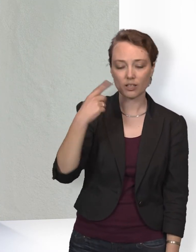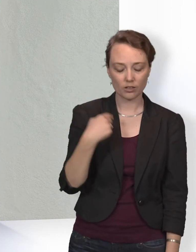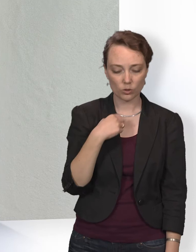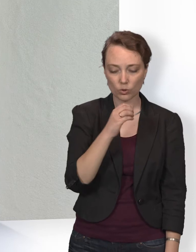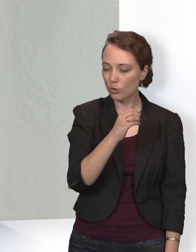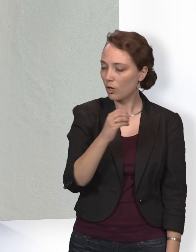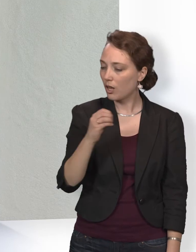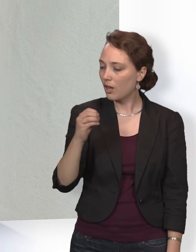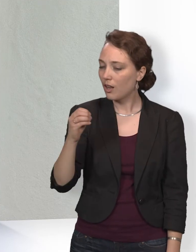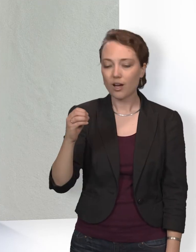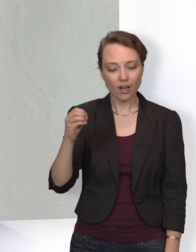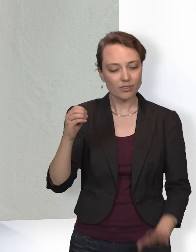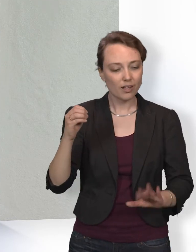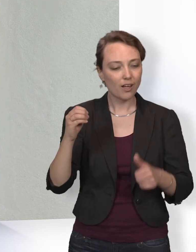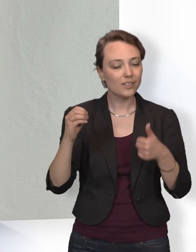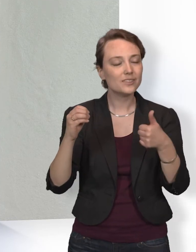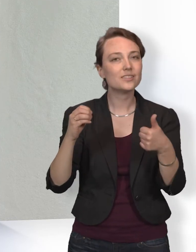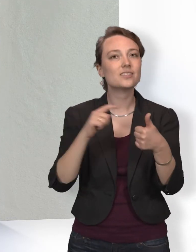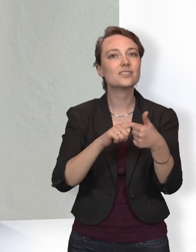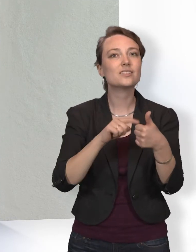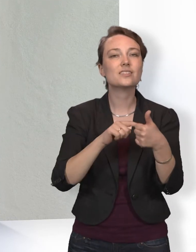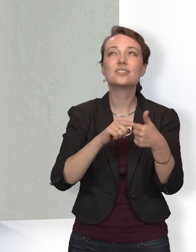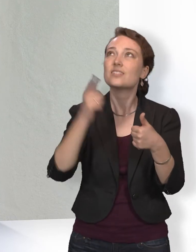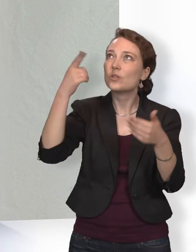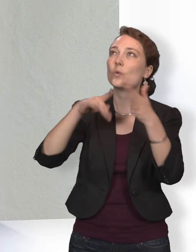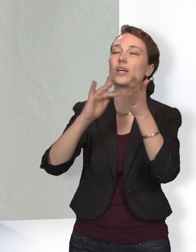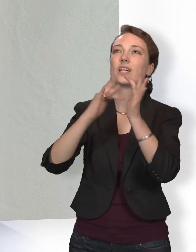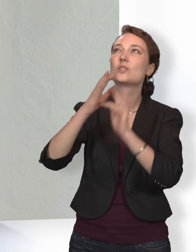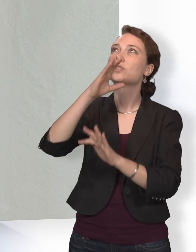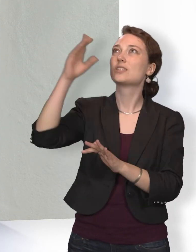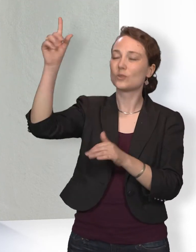die große Eins, die er in Jesus Christus vor unser Leben setzt.